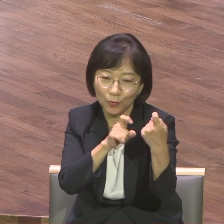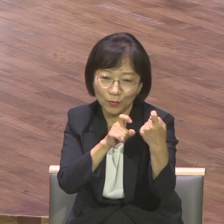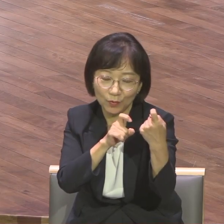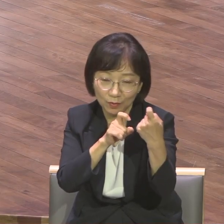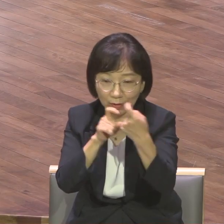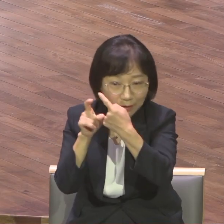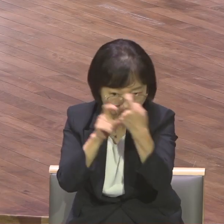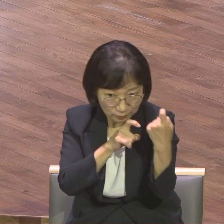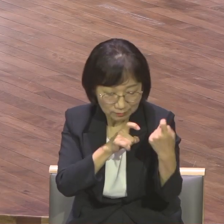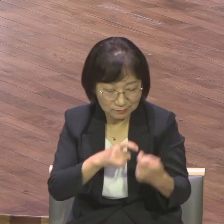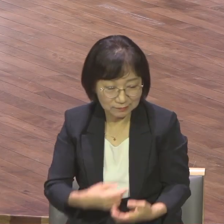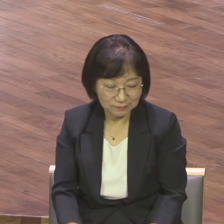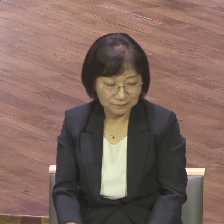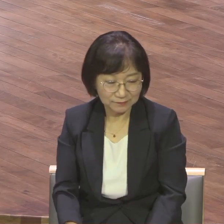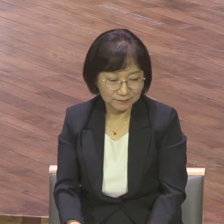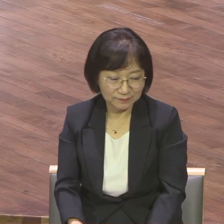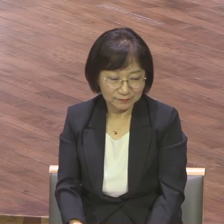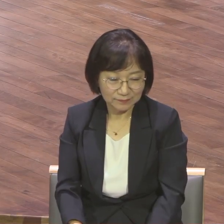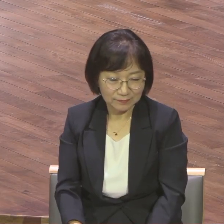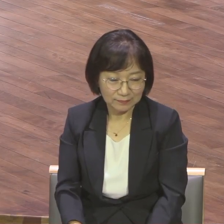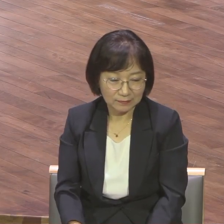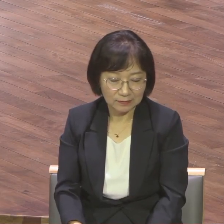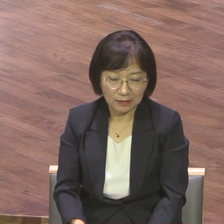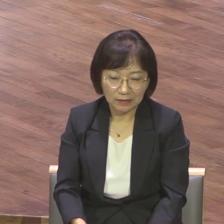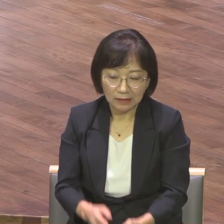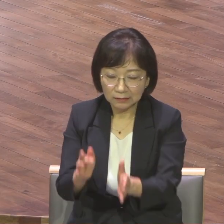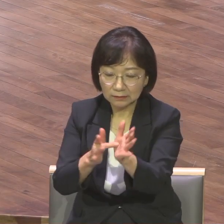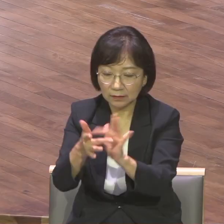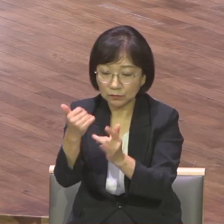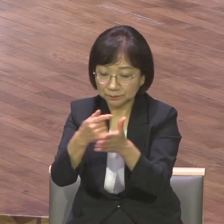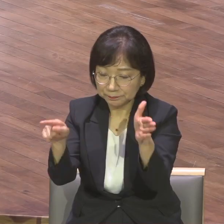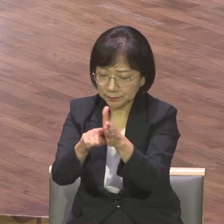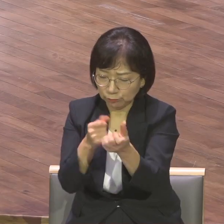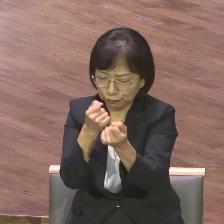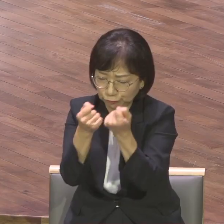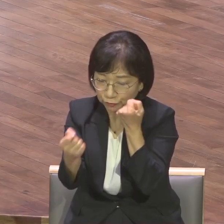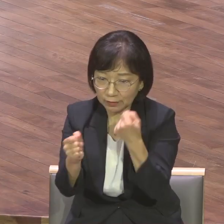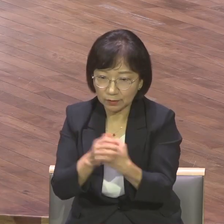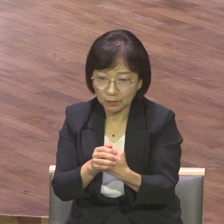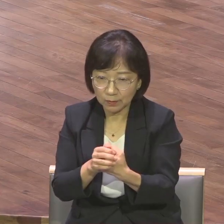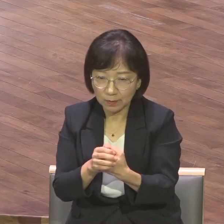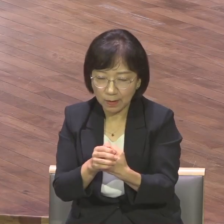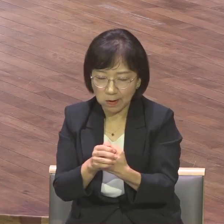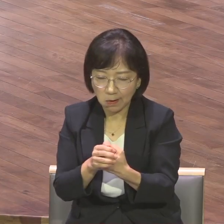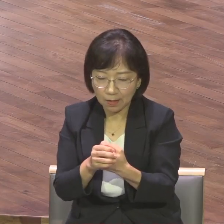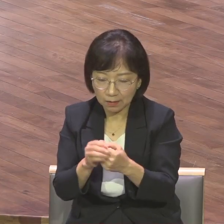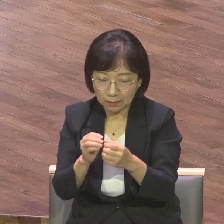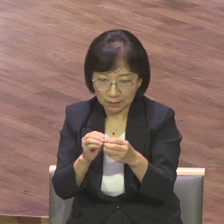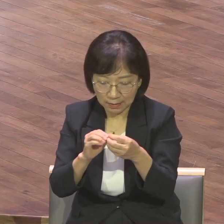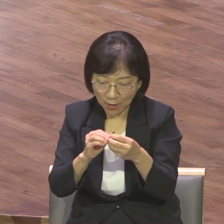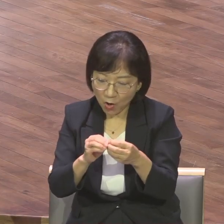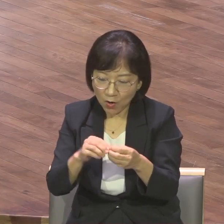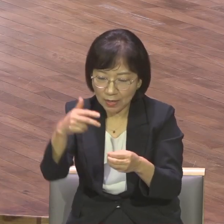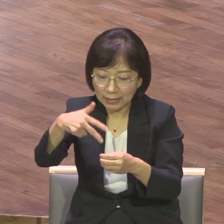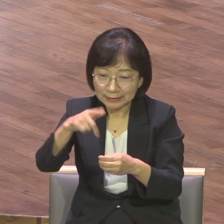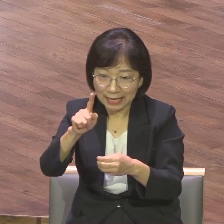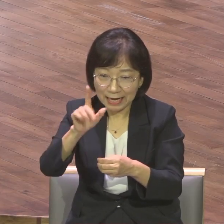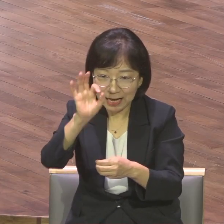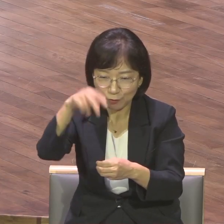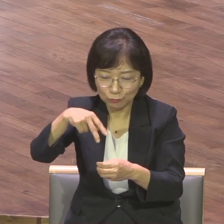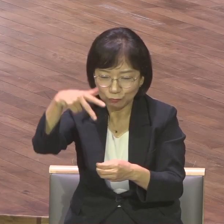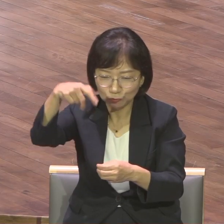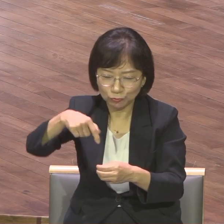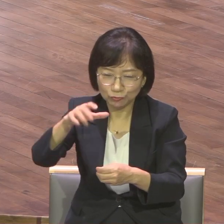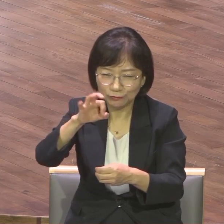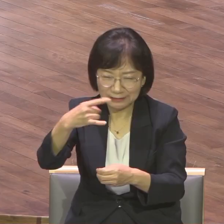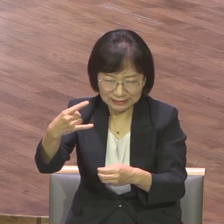미혹해. 택하신 자들까지 미혹해버려. 겸허한 자유주의 신학, 묘하게